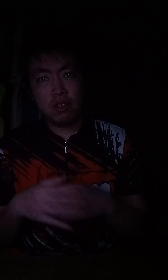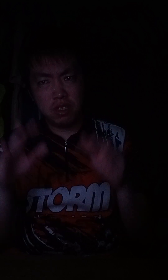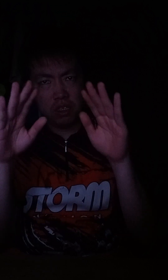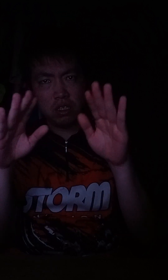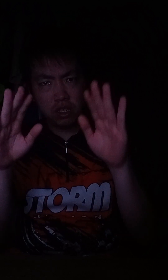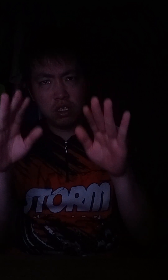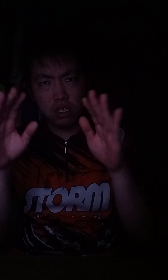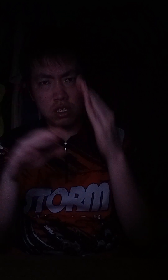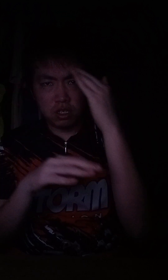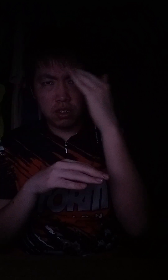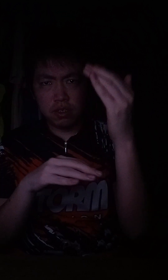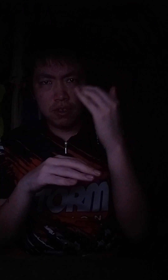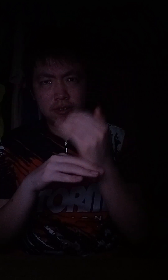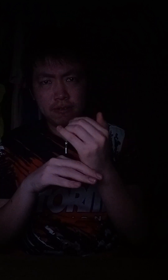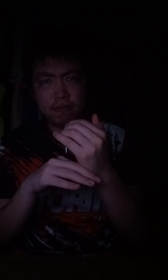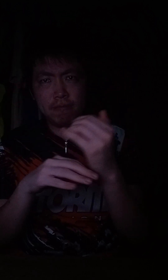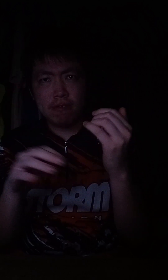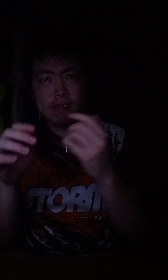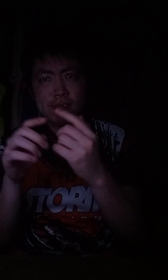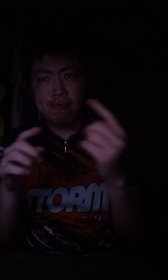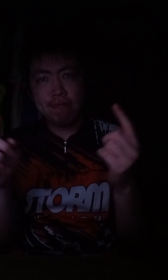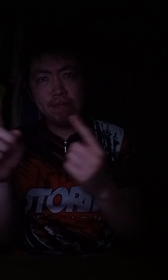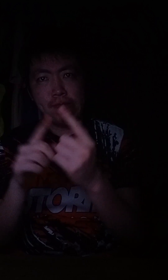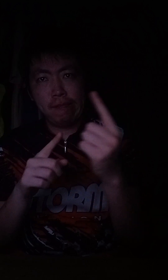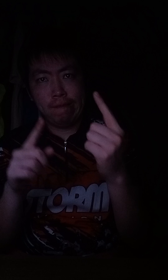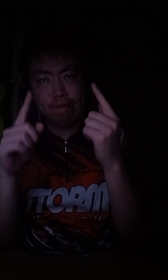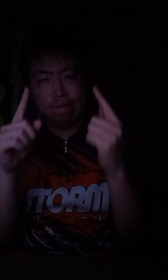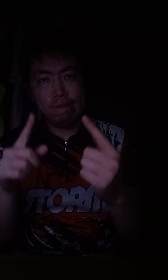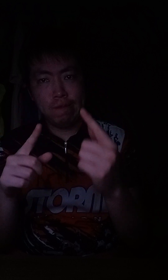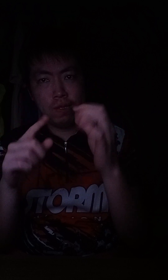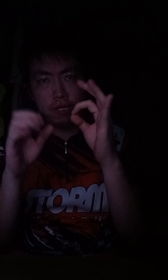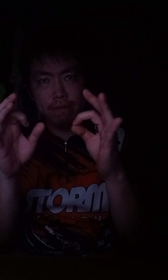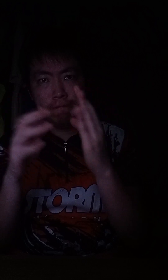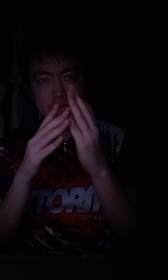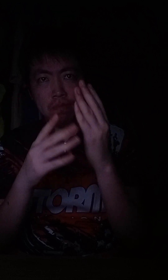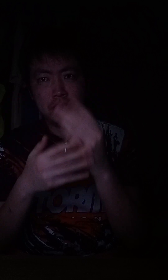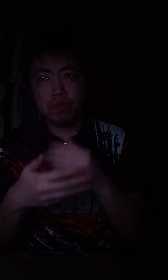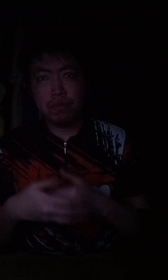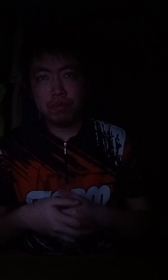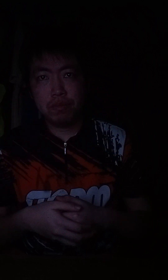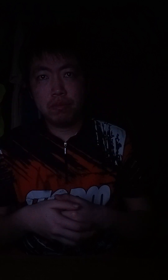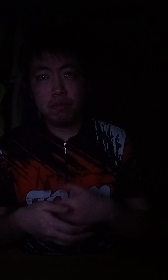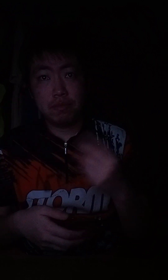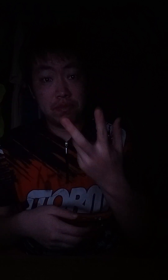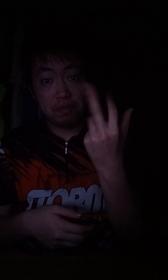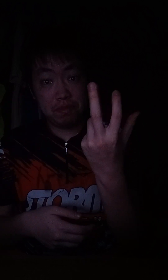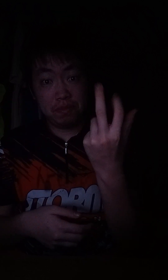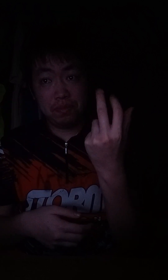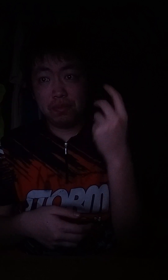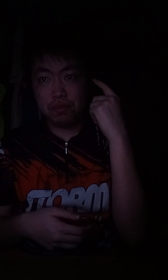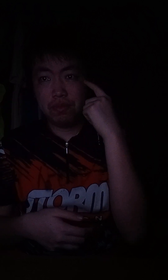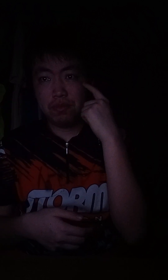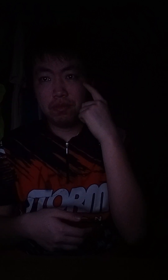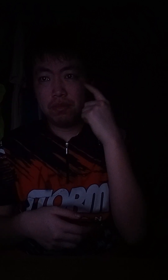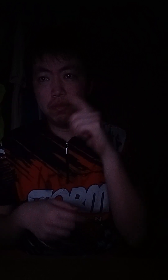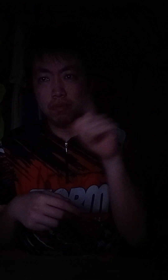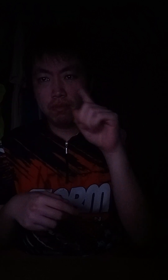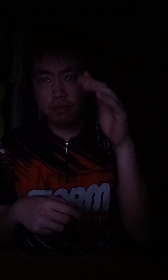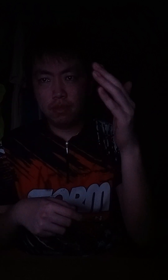카메라를 이용해 혹시나 있을지 모를 불법 촬영 기기들을 확인하기도 합니다. 비상벨 작동 여부도 공중화장실 내 주요